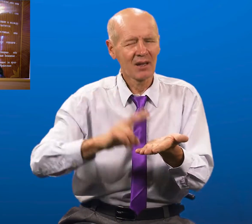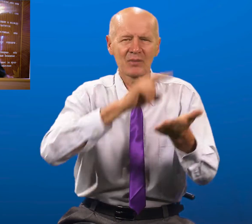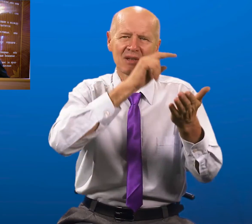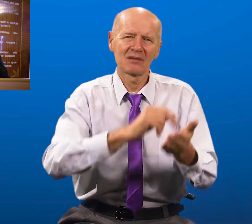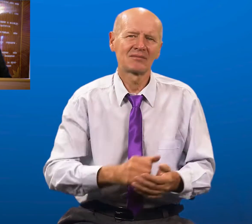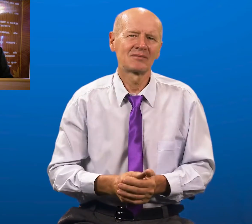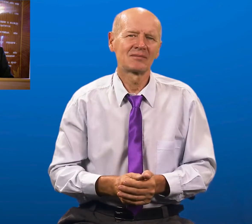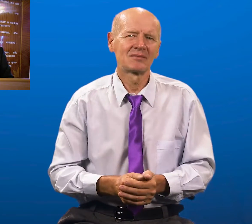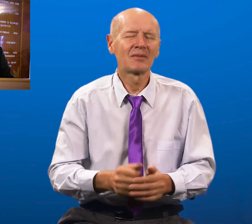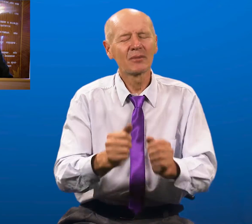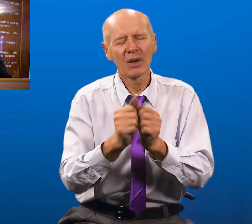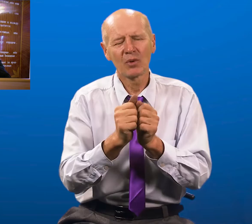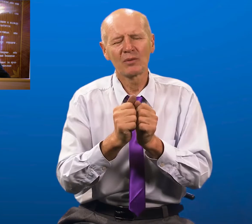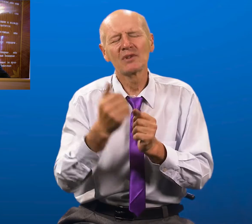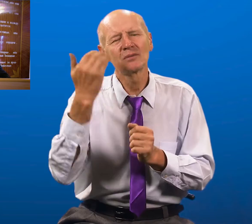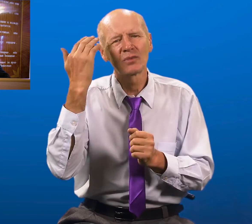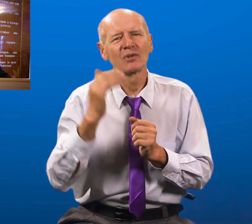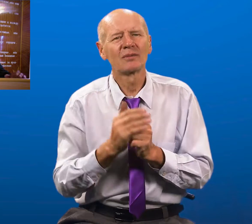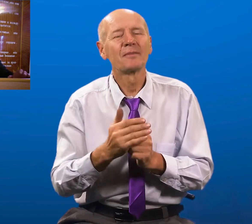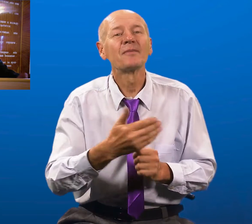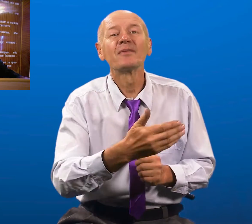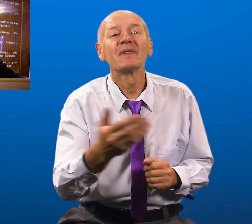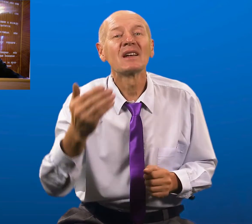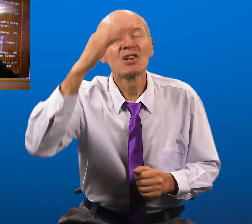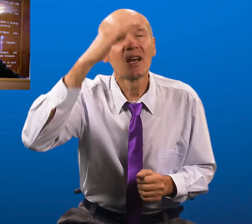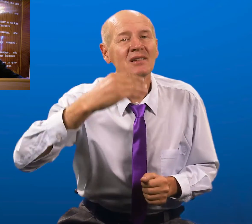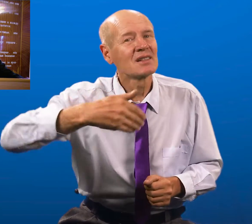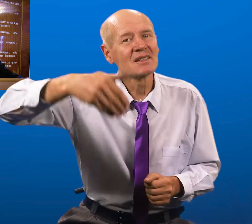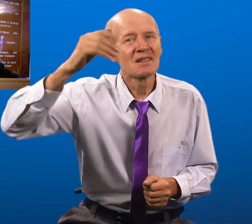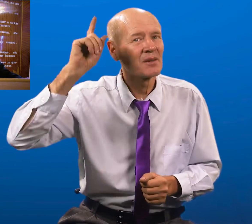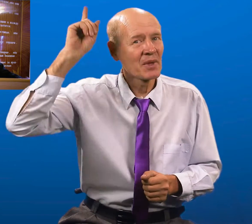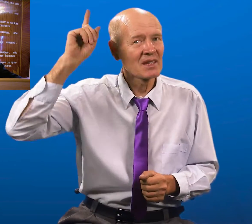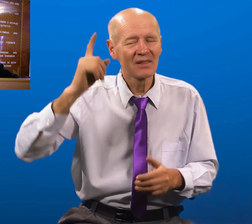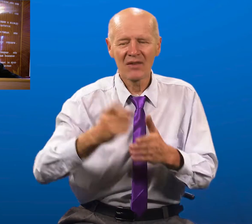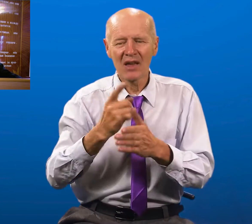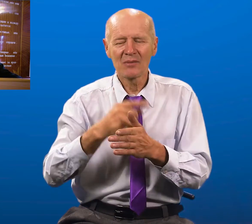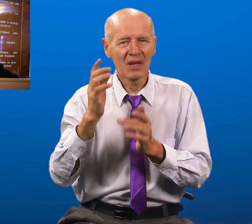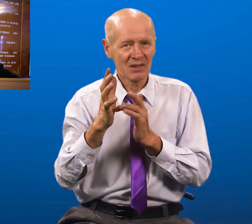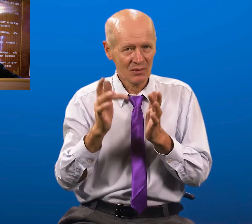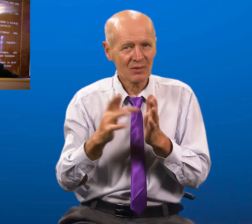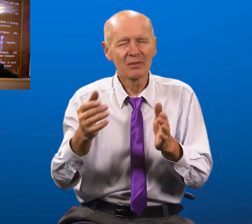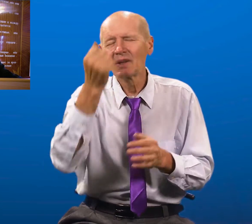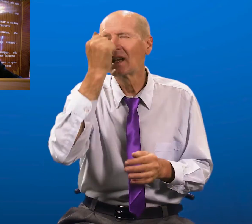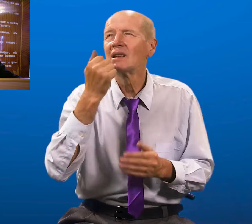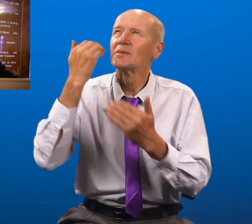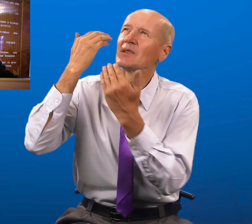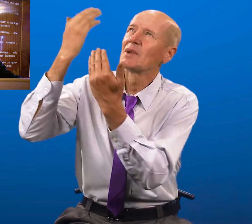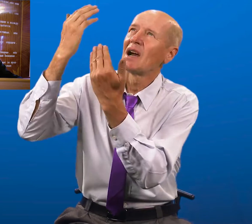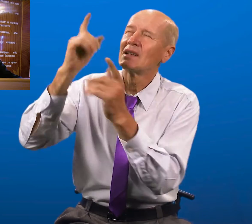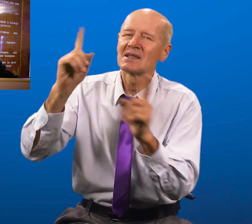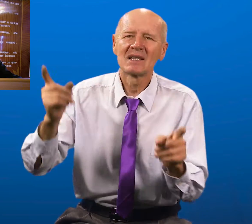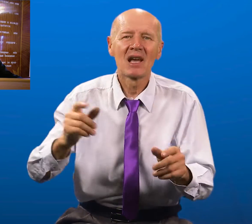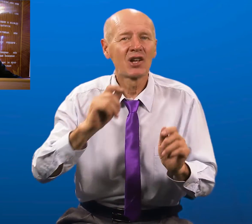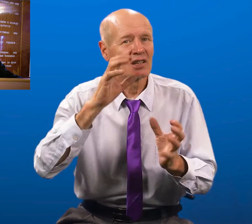Аминь. Помолимся Богу. Наш Отец Небесный, во имя Иисуса Христа мы благодарим Тебя за